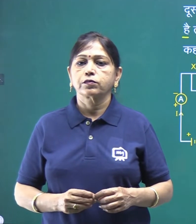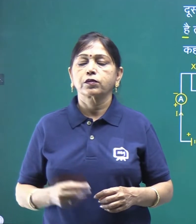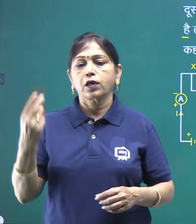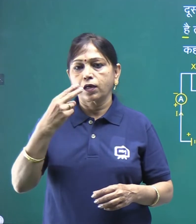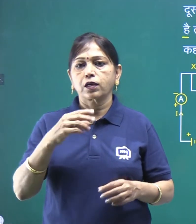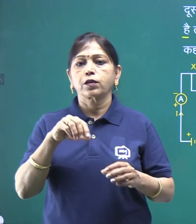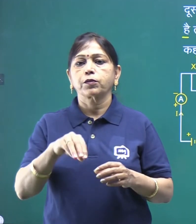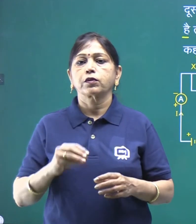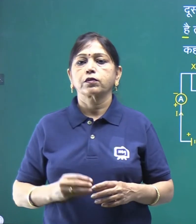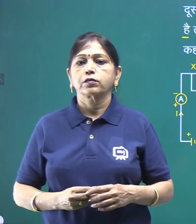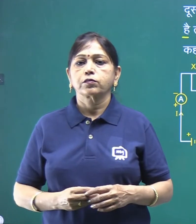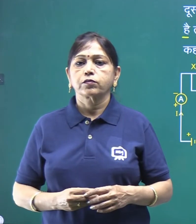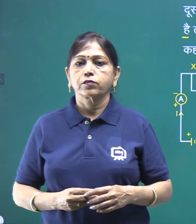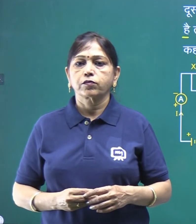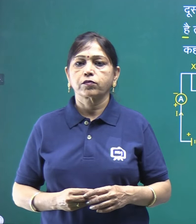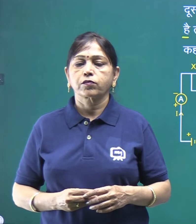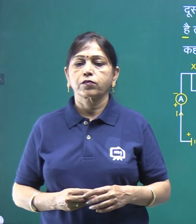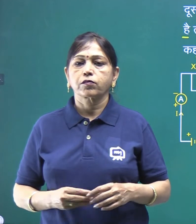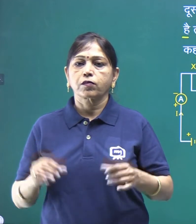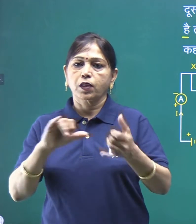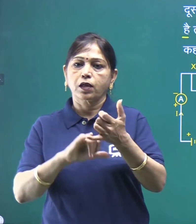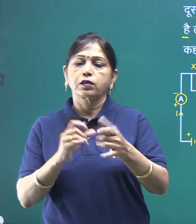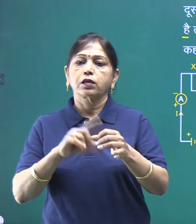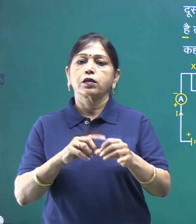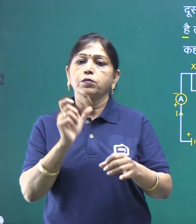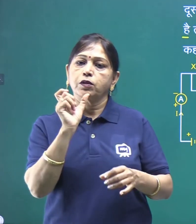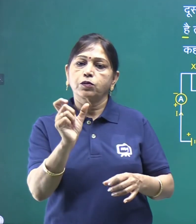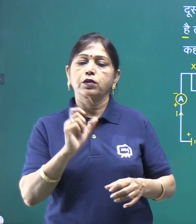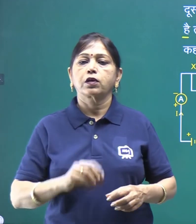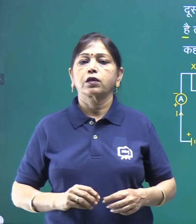चित्र में श्रेणी क्रम संयोजन का